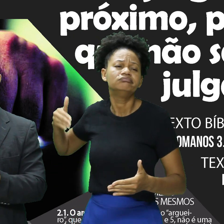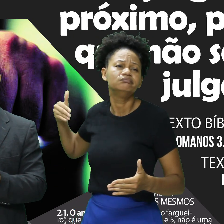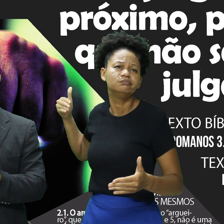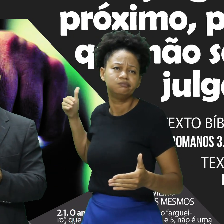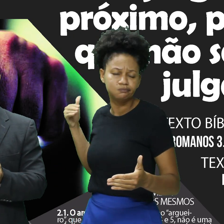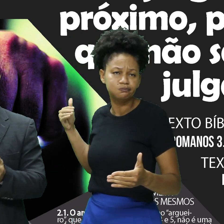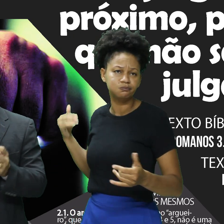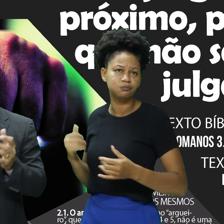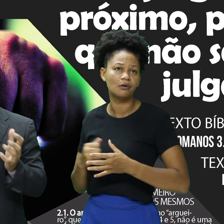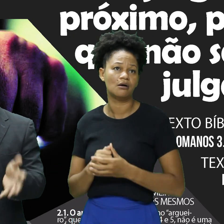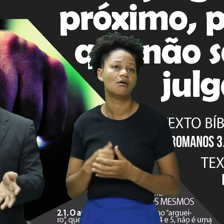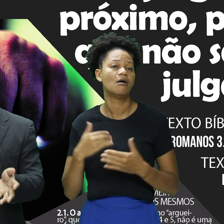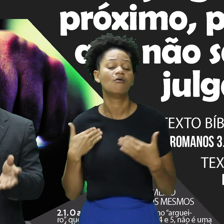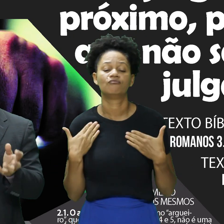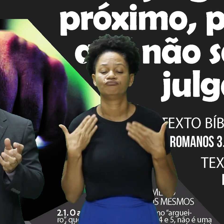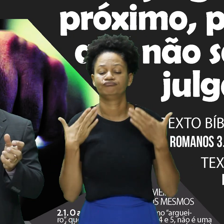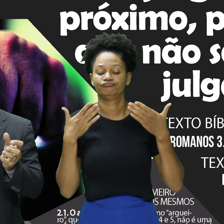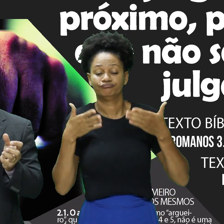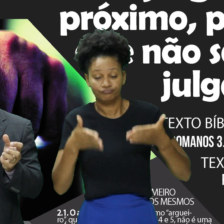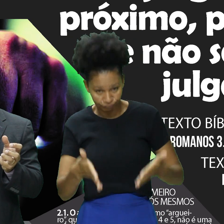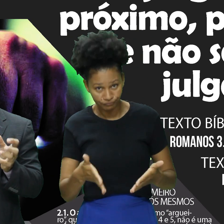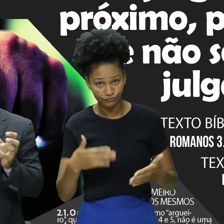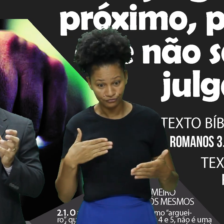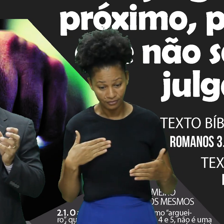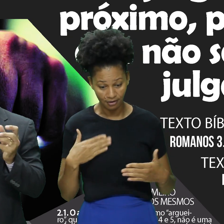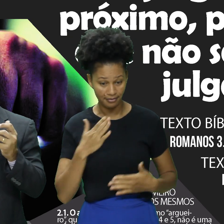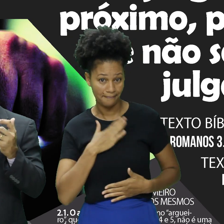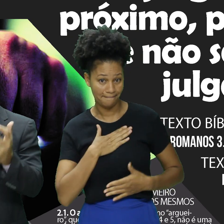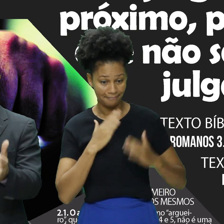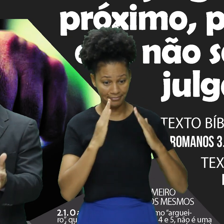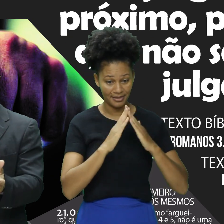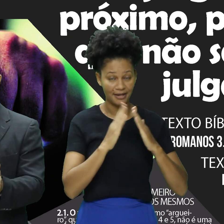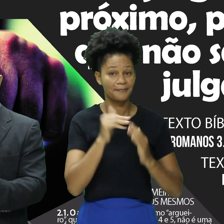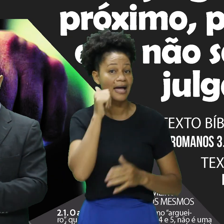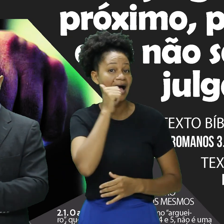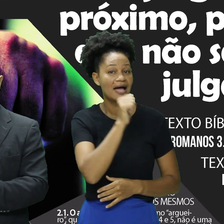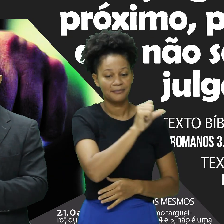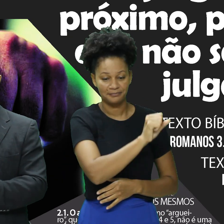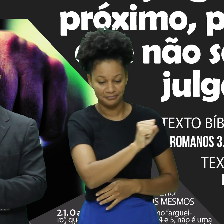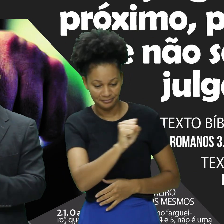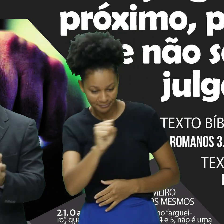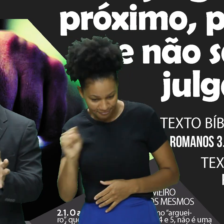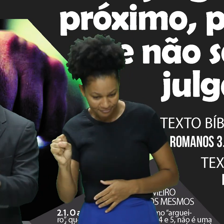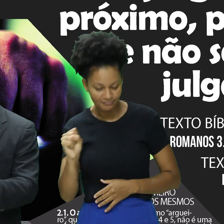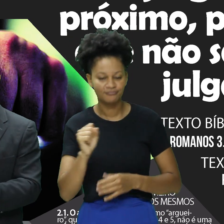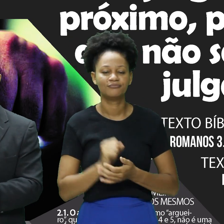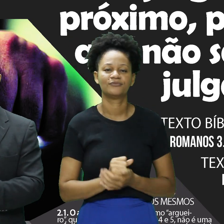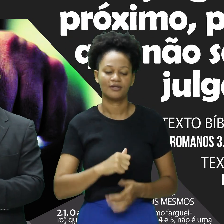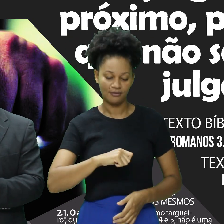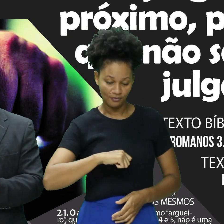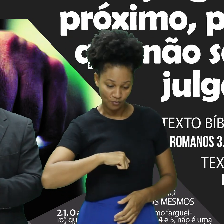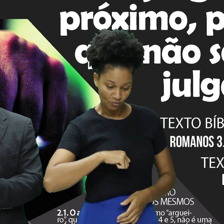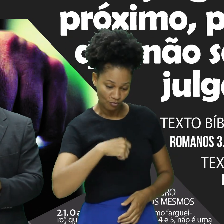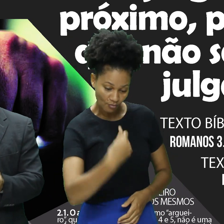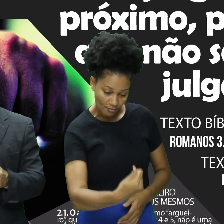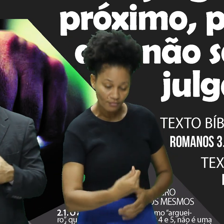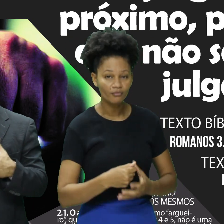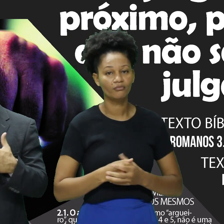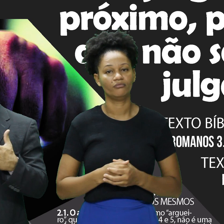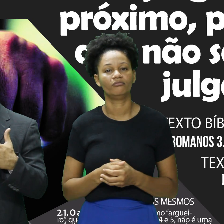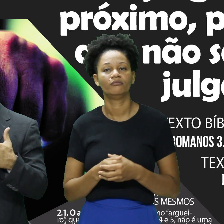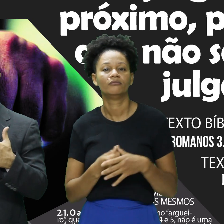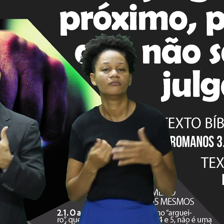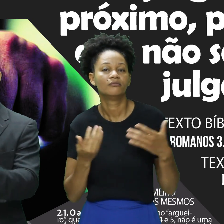Recentemente eu estava em casa e a minha sogra chegou lá e ela fez uma atitude